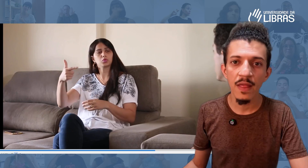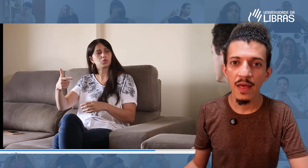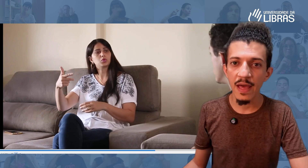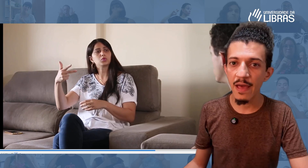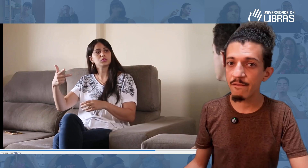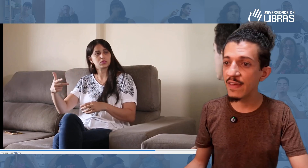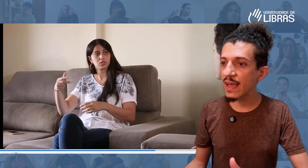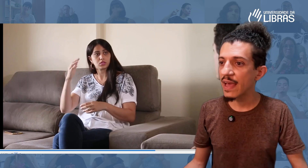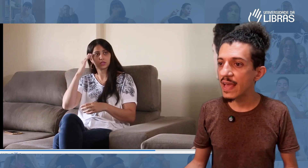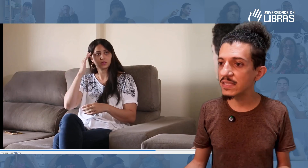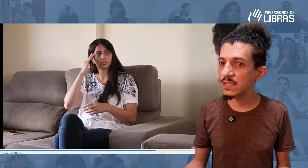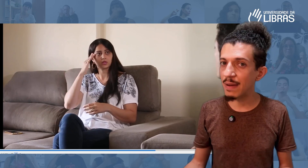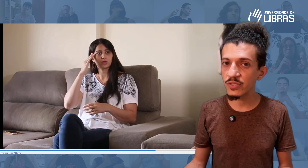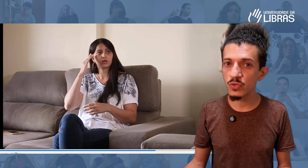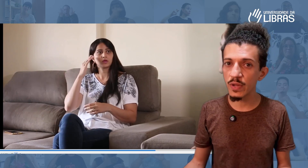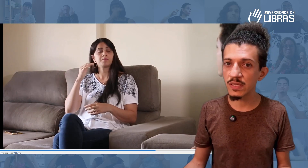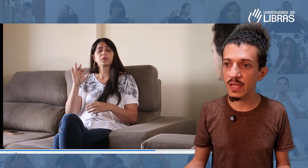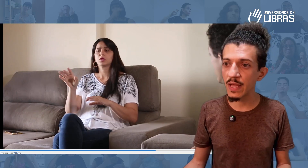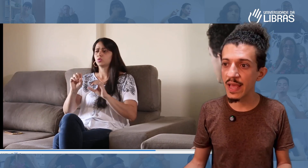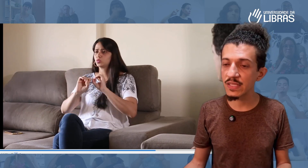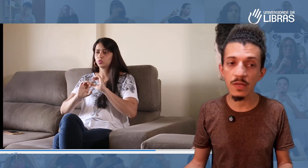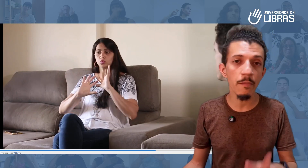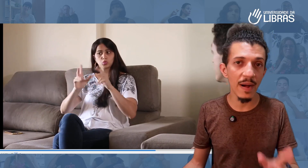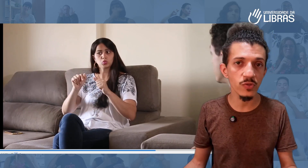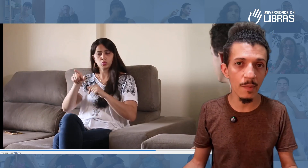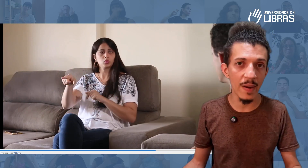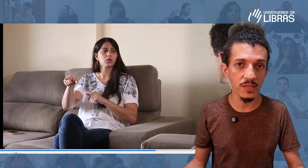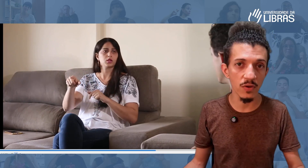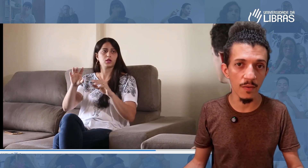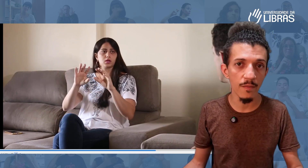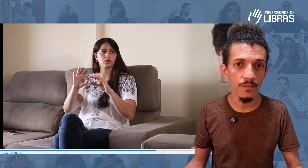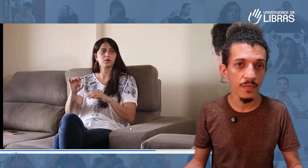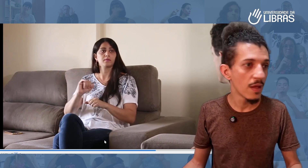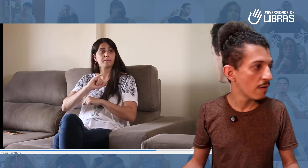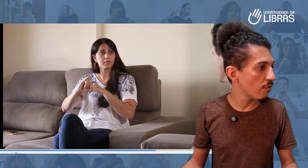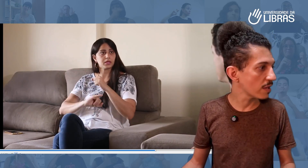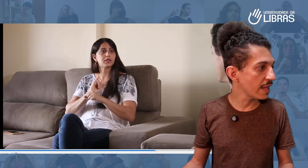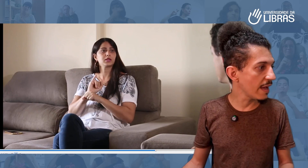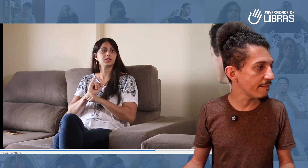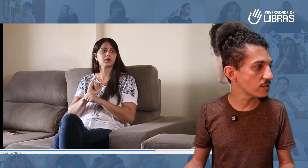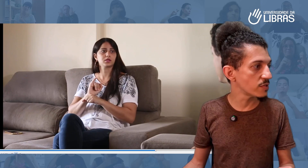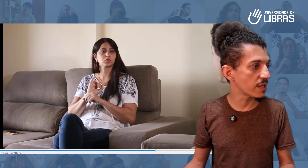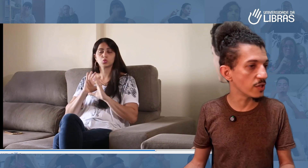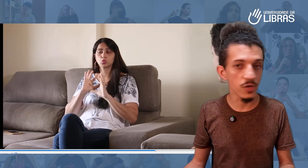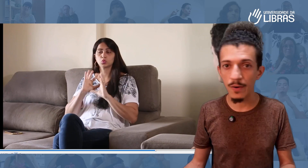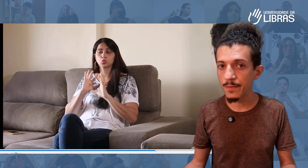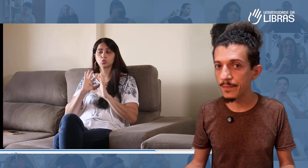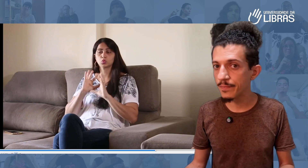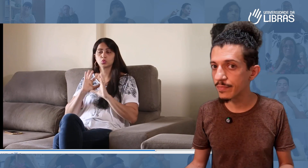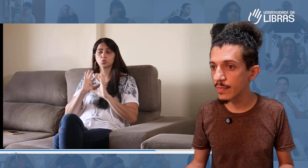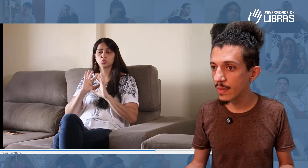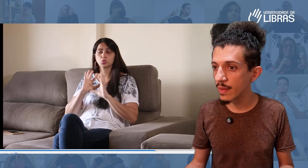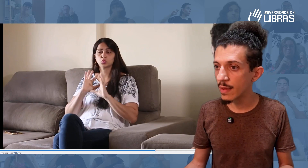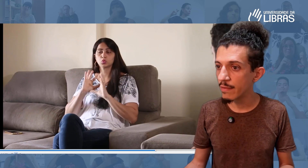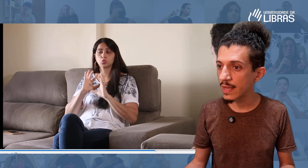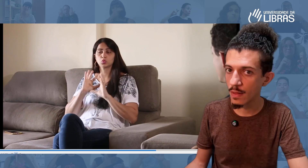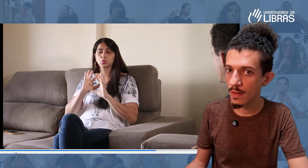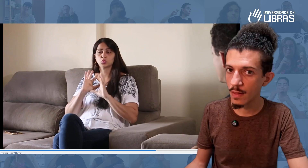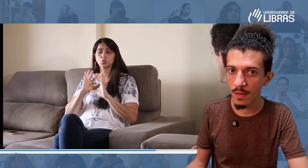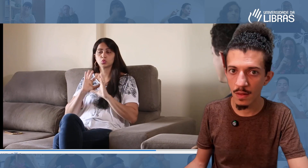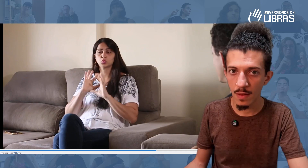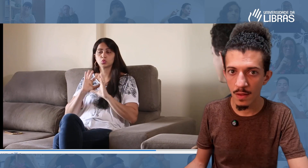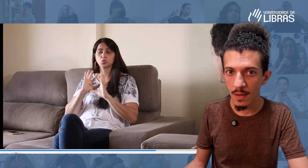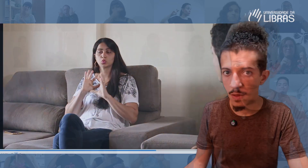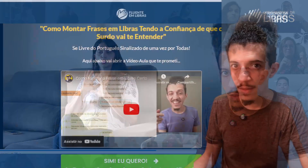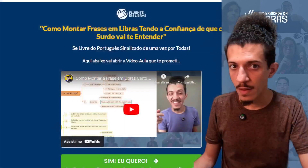vai ver esses bastidores aí, esse passo a passo. Ó. Vou até fazer o seguinte, ó.